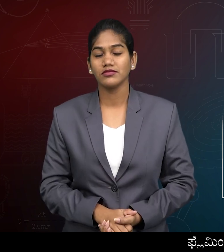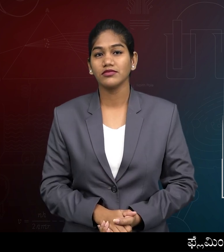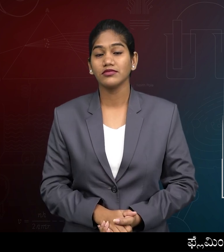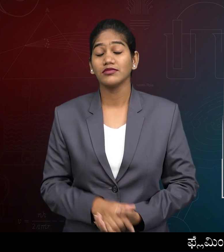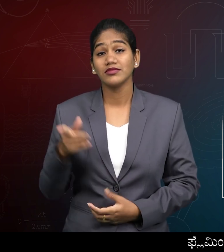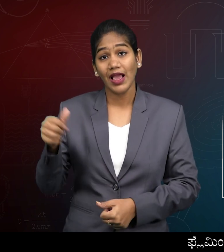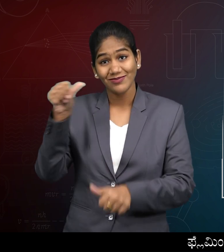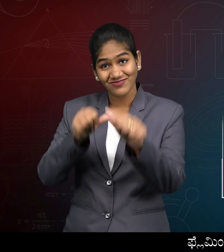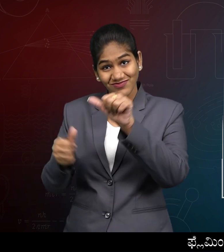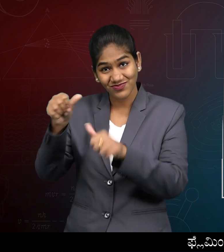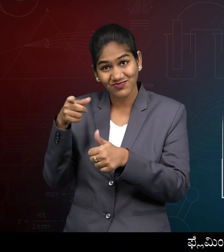ಫ್ಲೆಮಿಂಗ್ನ ಬಲಗೈ ನಿಯಮ.